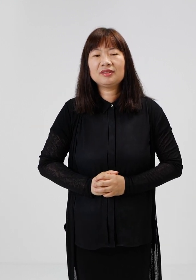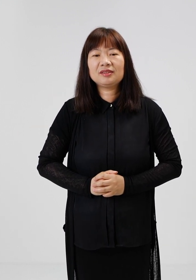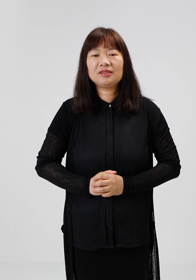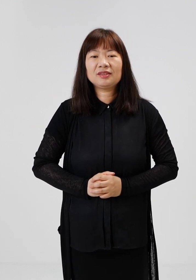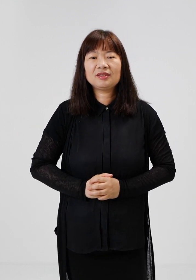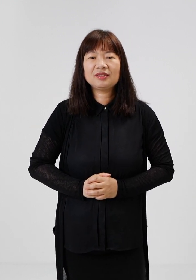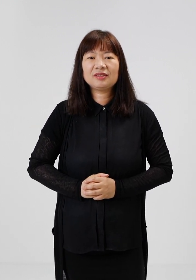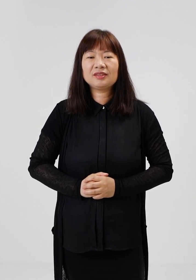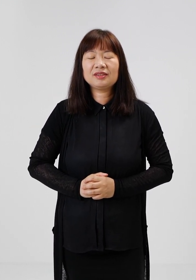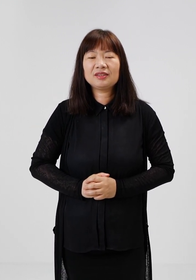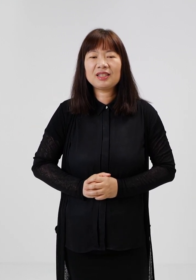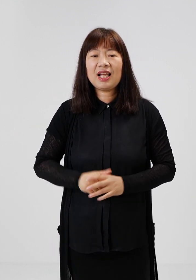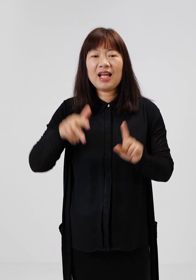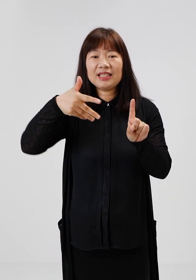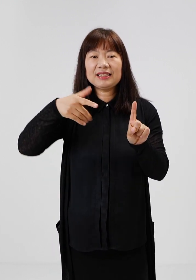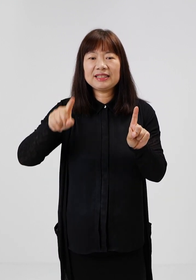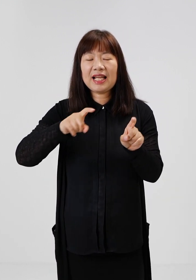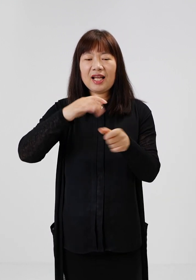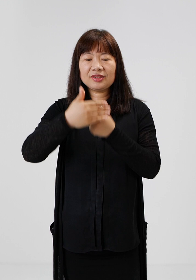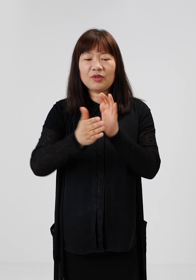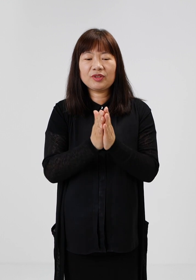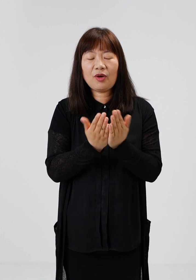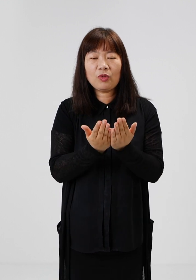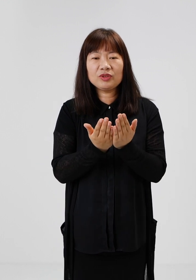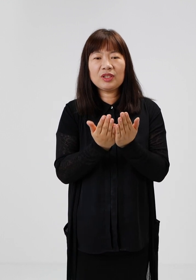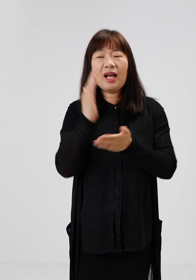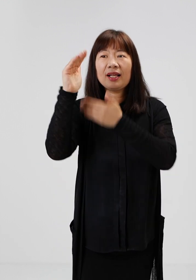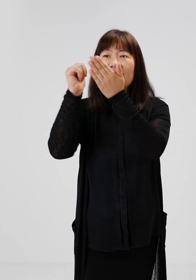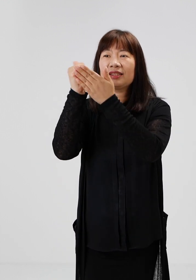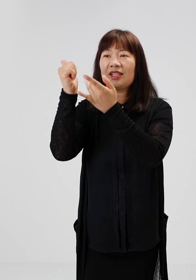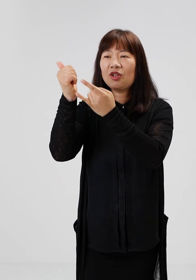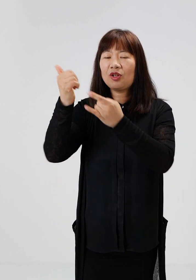그것이 1차적인 목적이 아니다 그 말이에요.